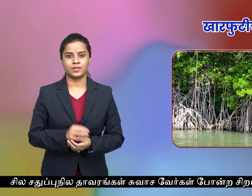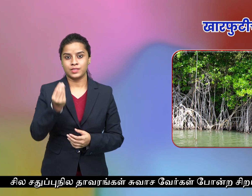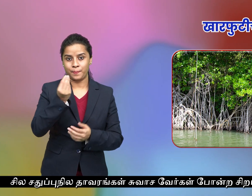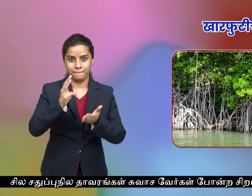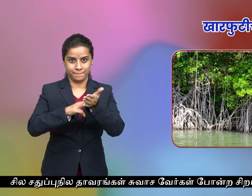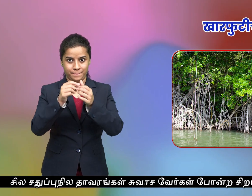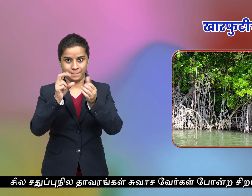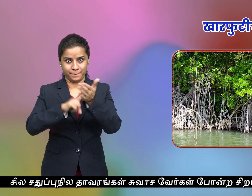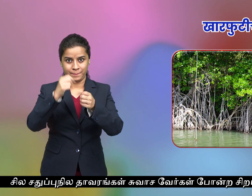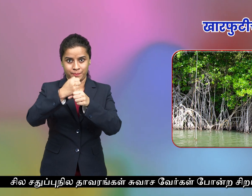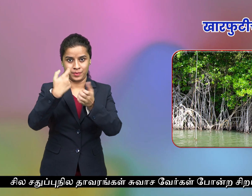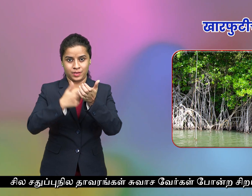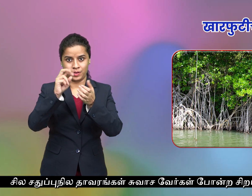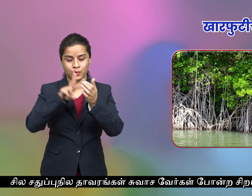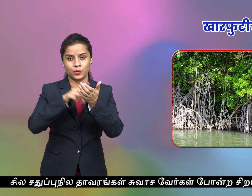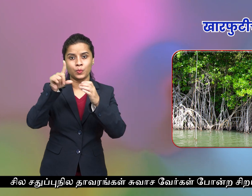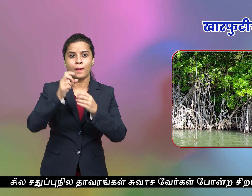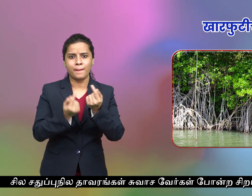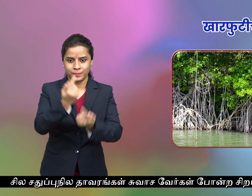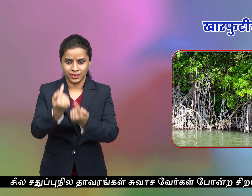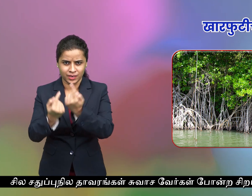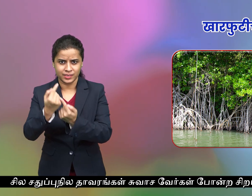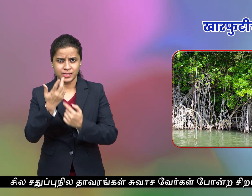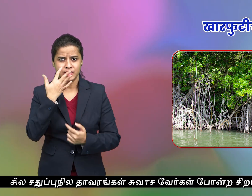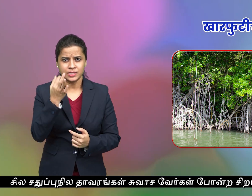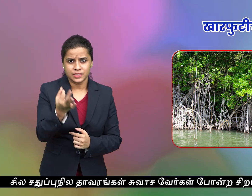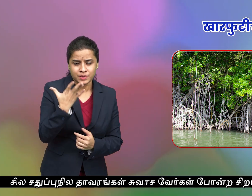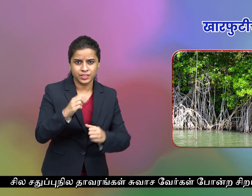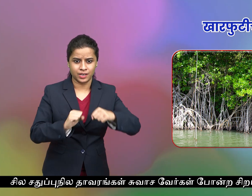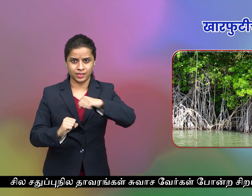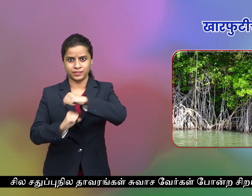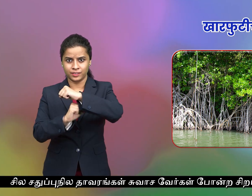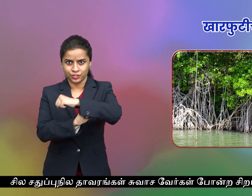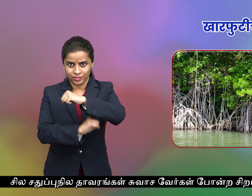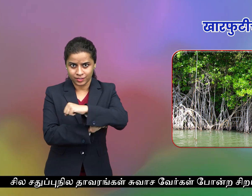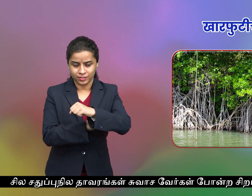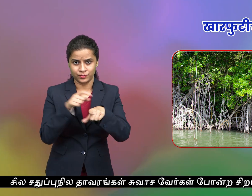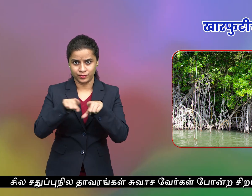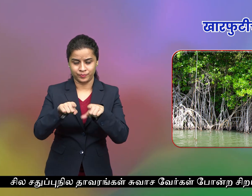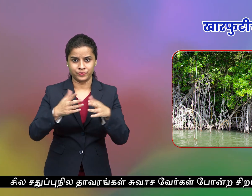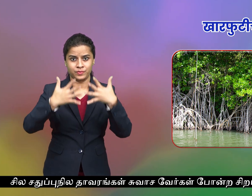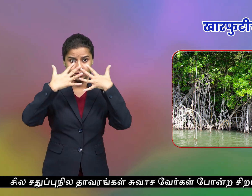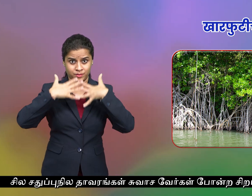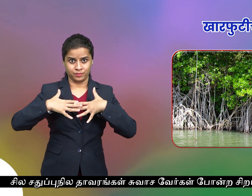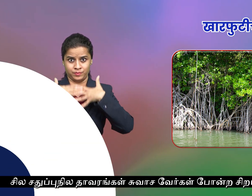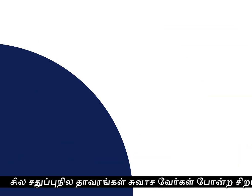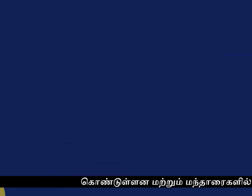சில சதுப்பு நில தாவரங்கள் சுவாச வேர்கள் போன்ற சிறப்பு கட்டமைப்புகளை